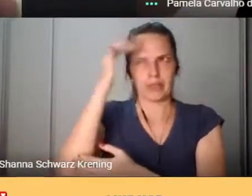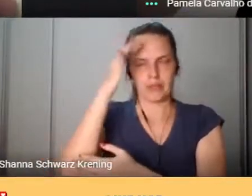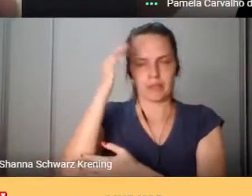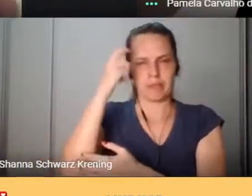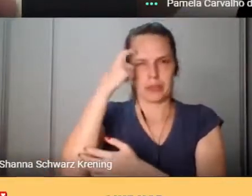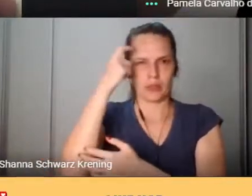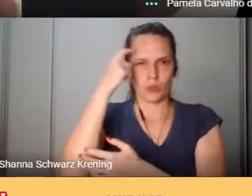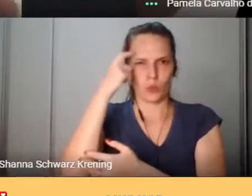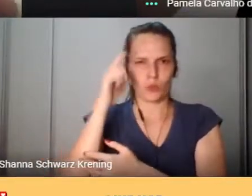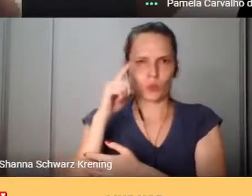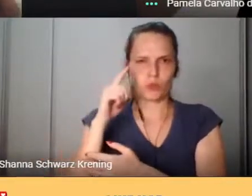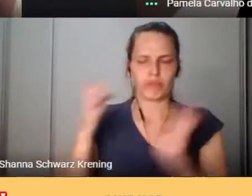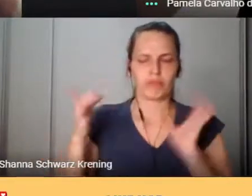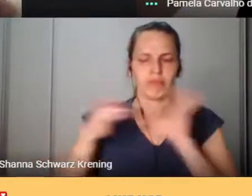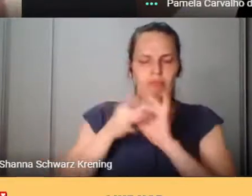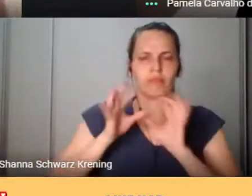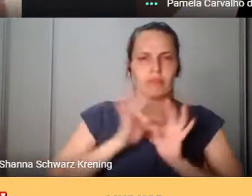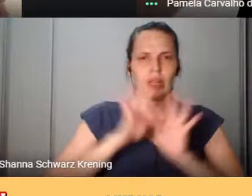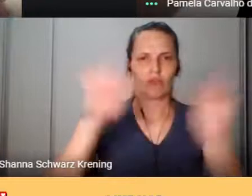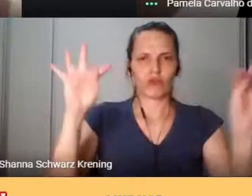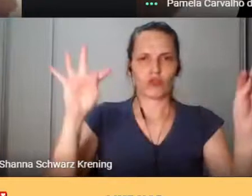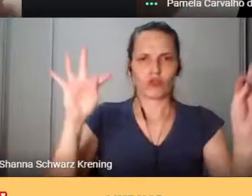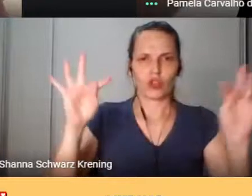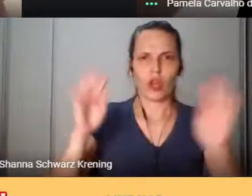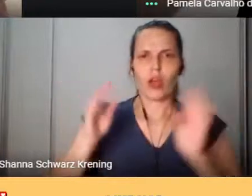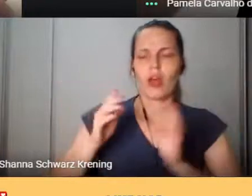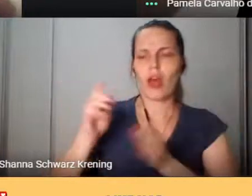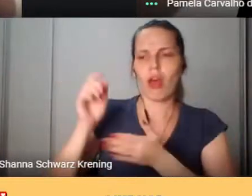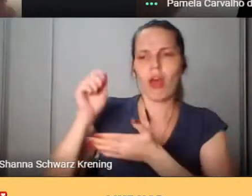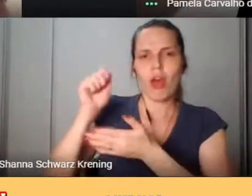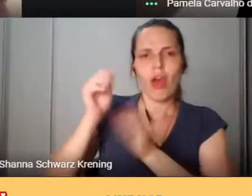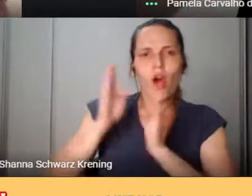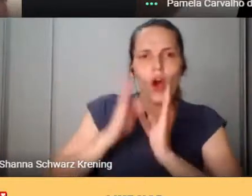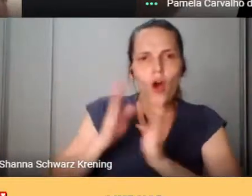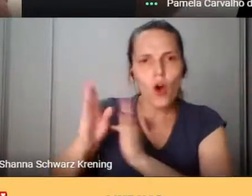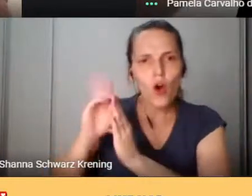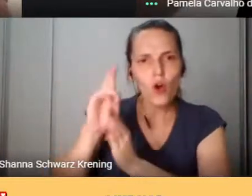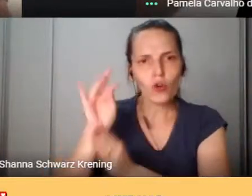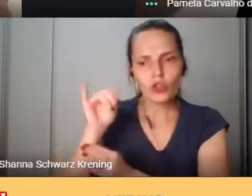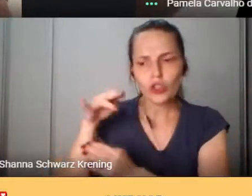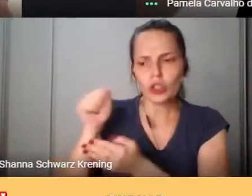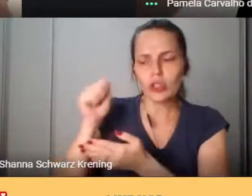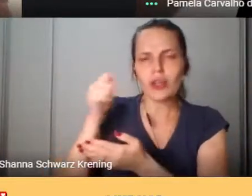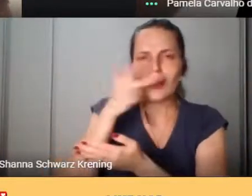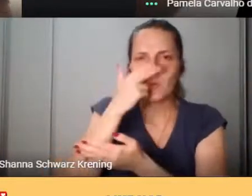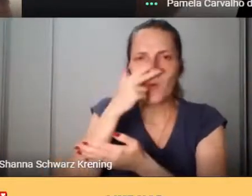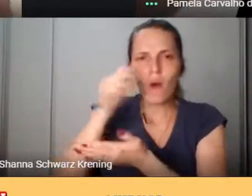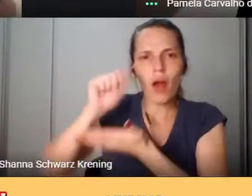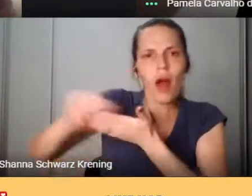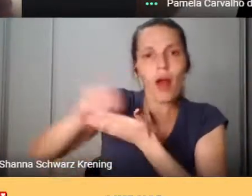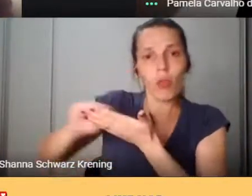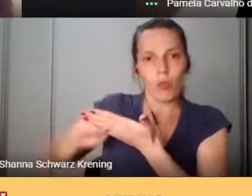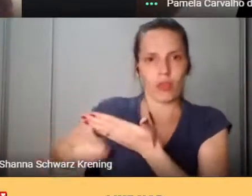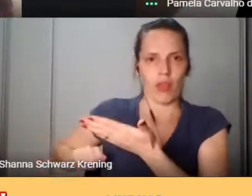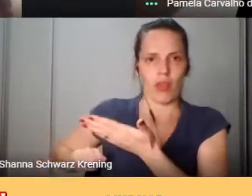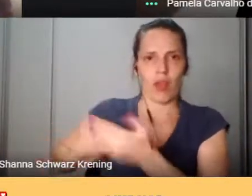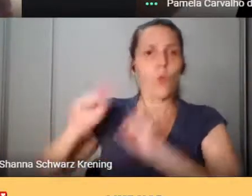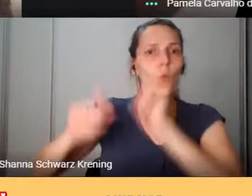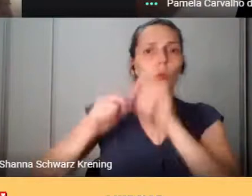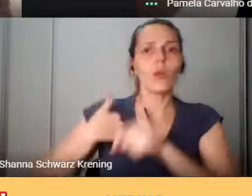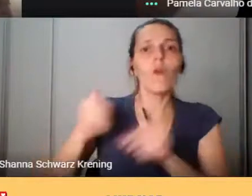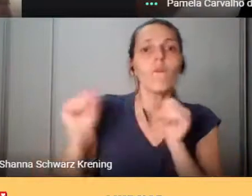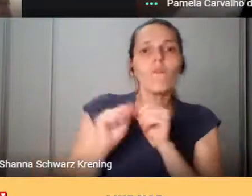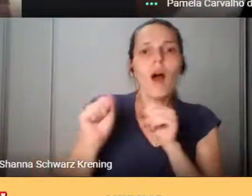aqui, relacionado à tecnologia, é como se a gente anotasse, né? Então eu vou anotar o que eu estou fazendo durante